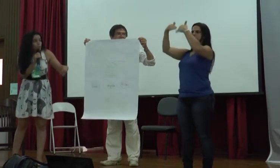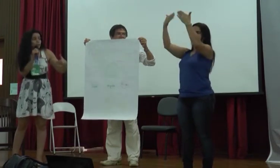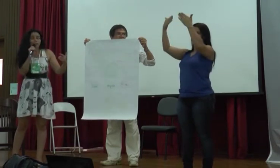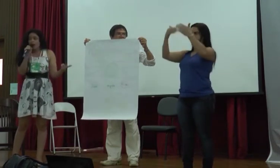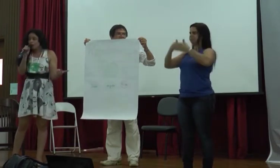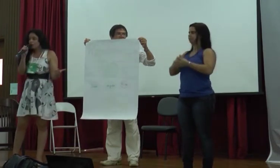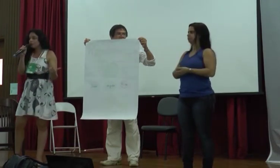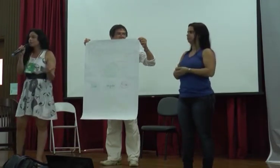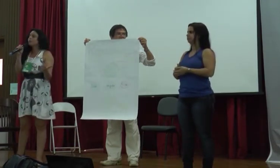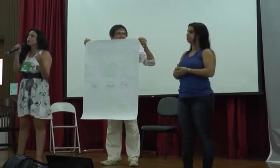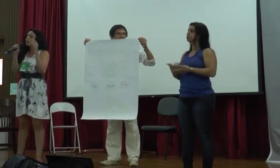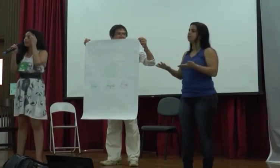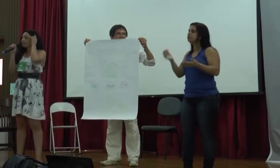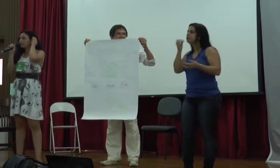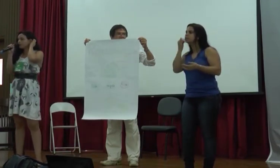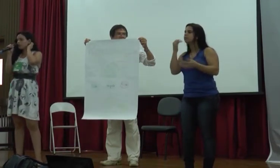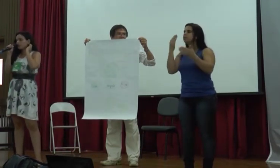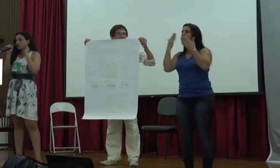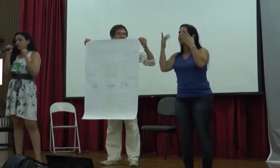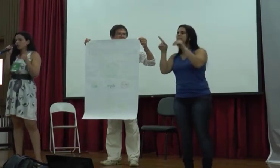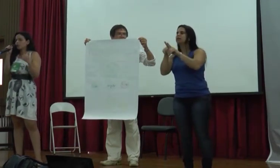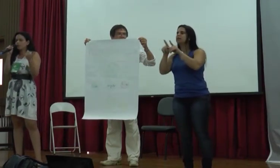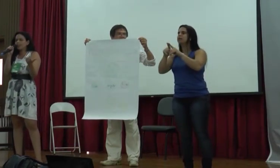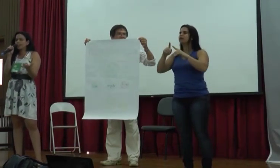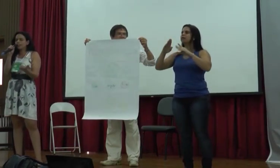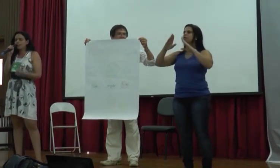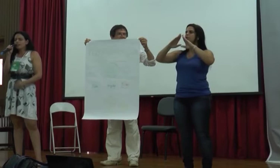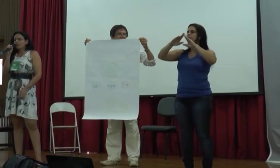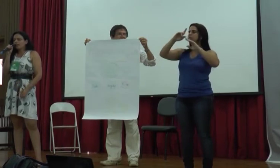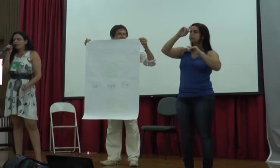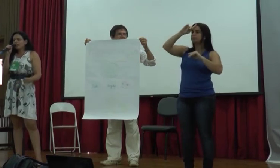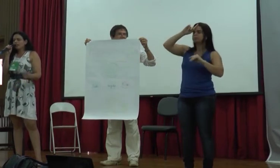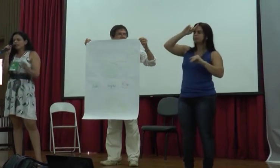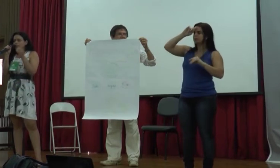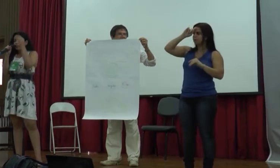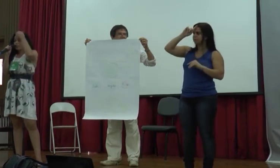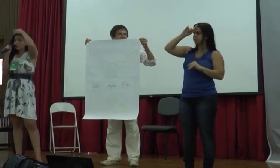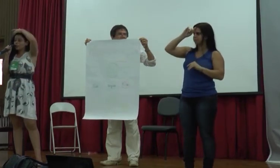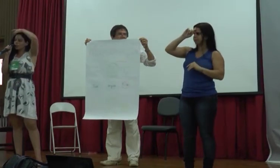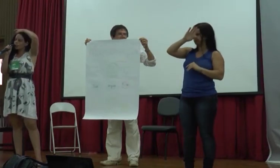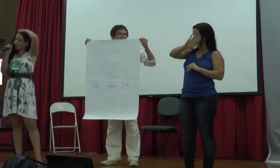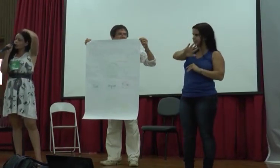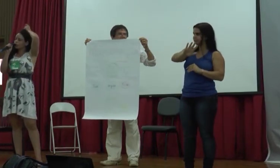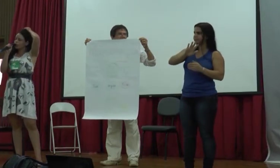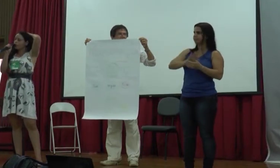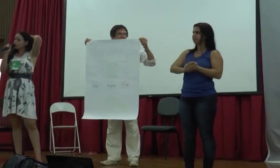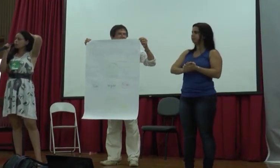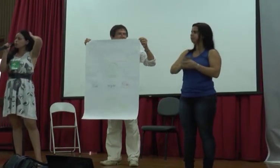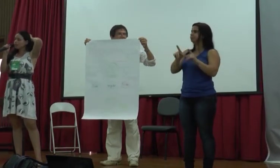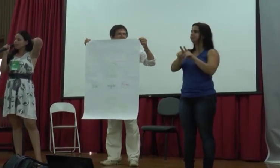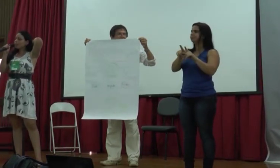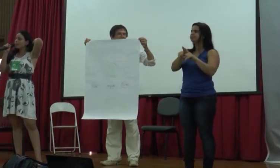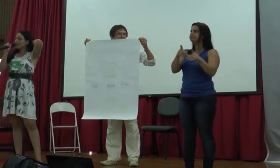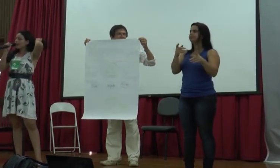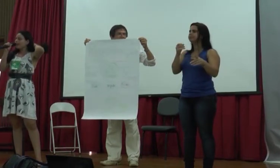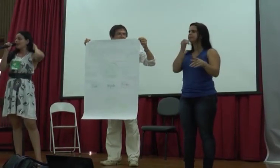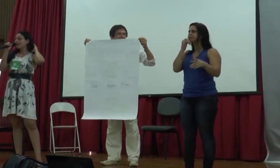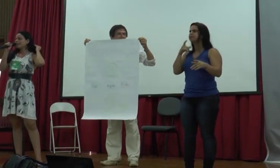Percalços. Um hospital, porque várias pessoas vêm, né? Existe até um questionamento, mas por